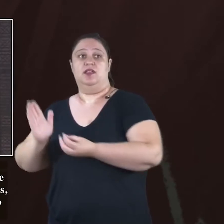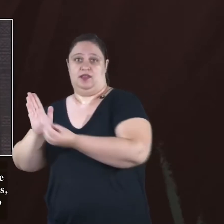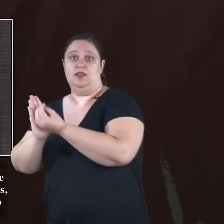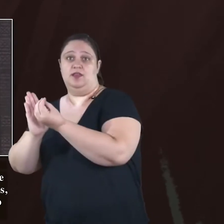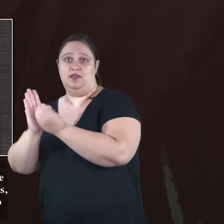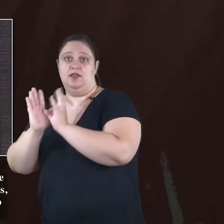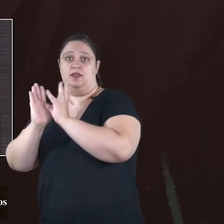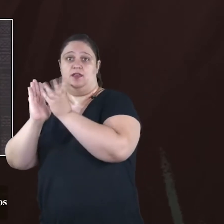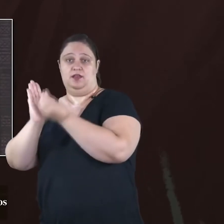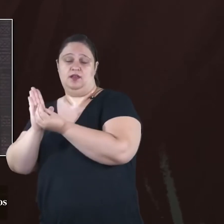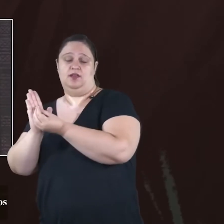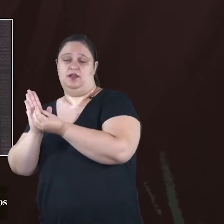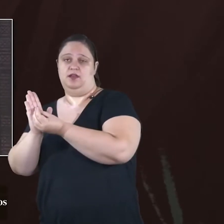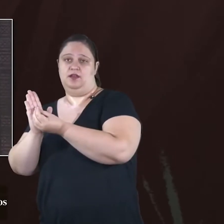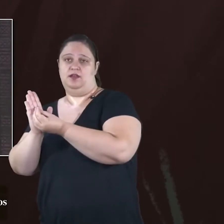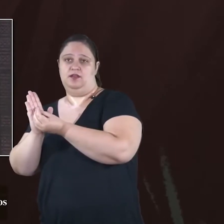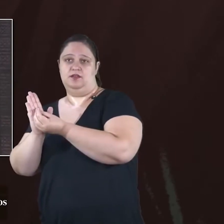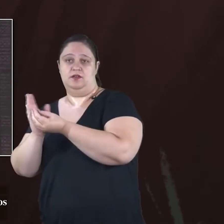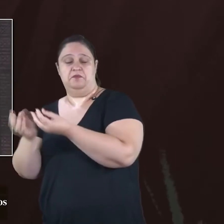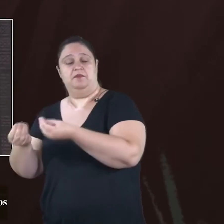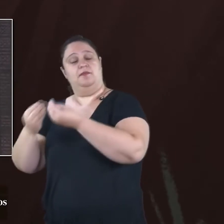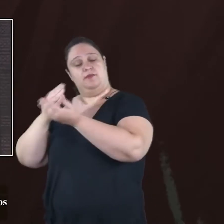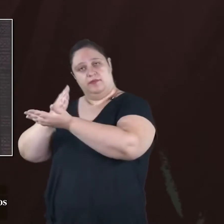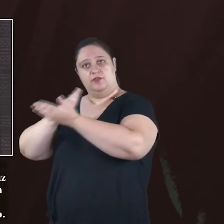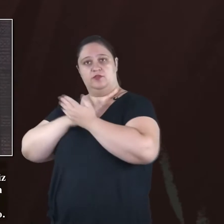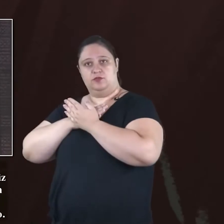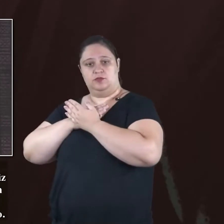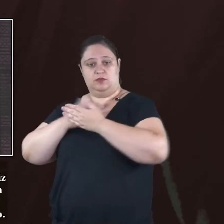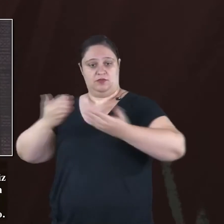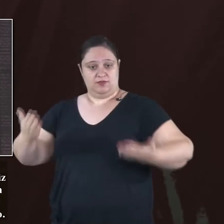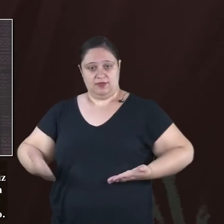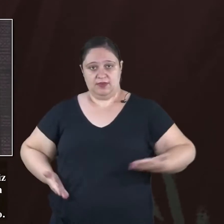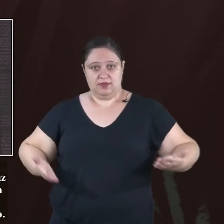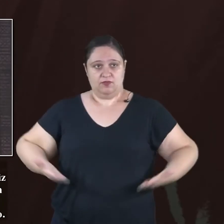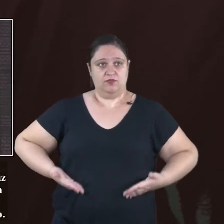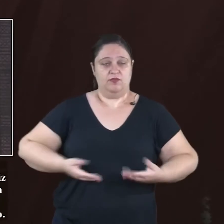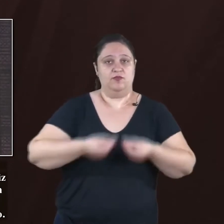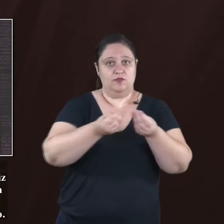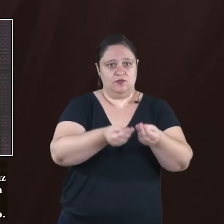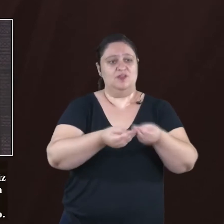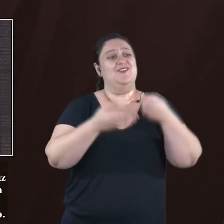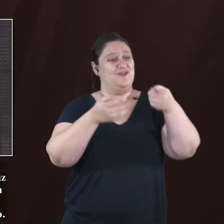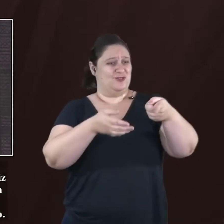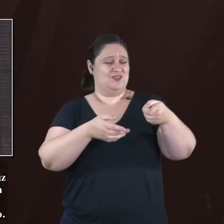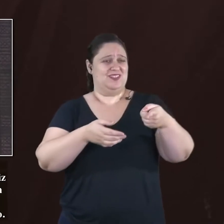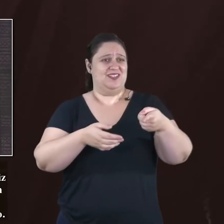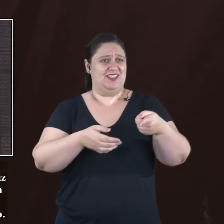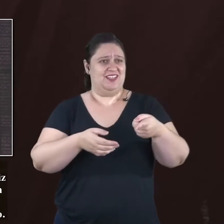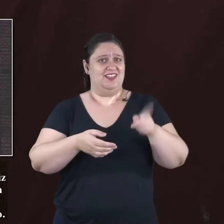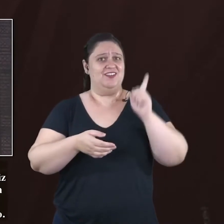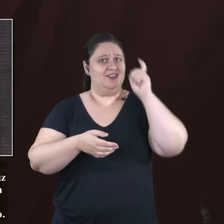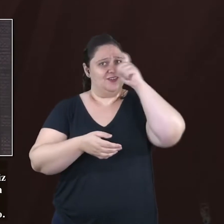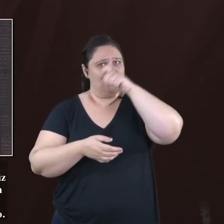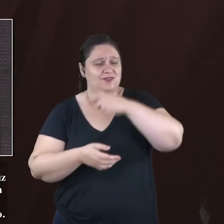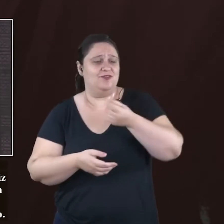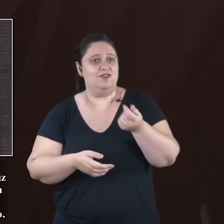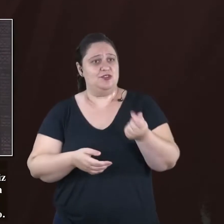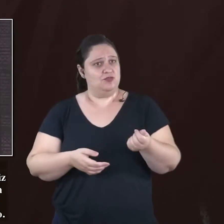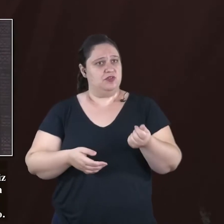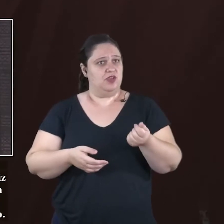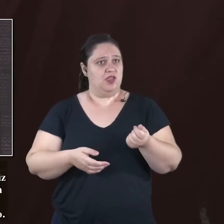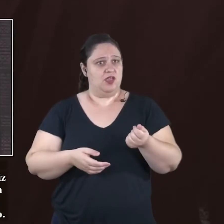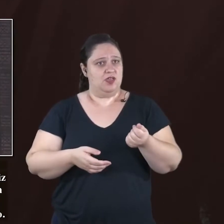vos poder servir. Estando entre vós, ao passar privações, não me fiz pesado a ninguém,